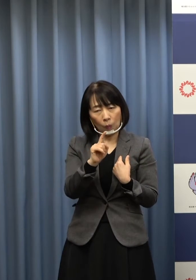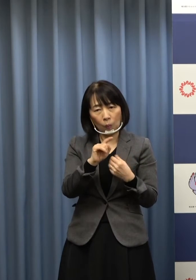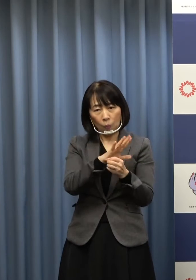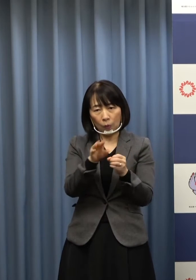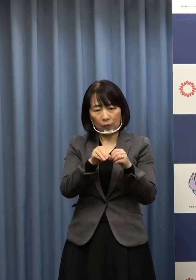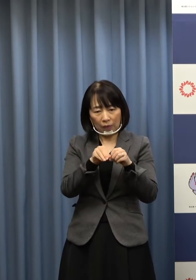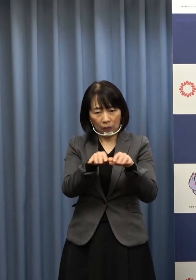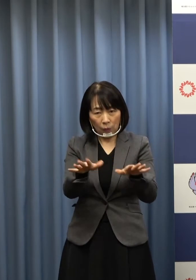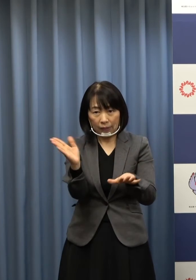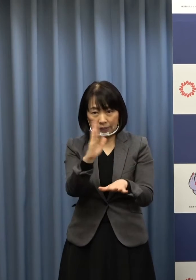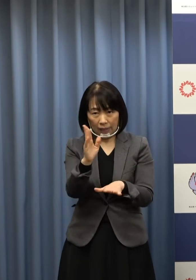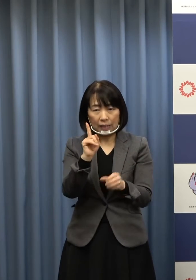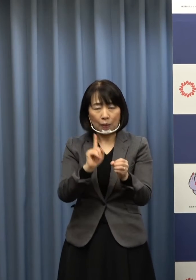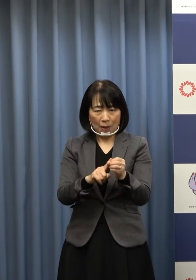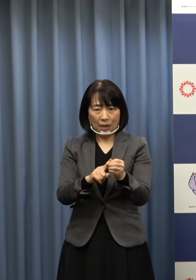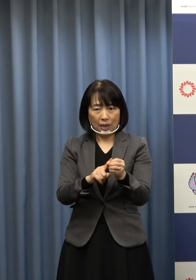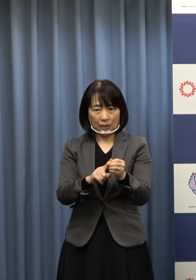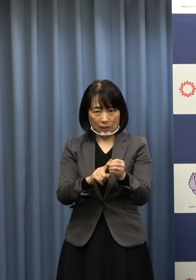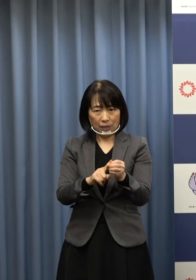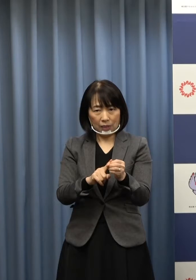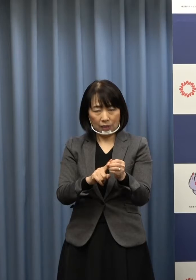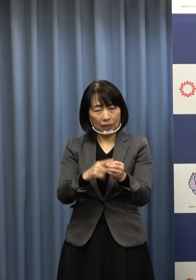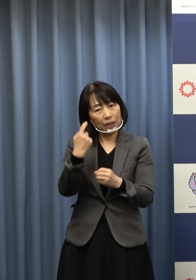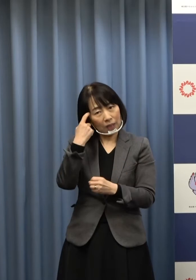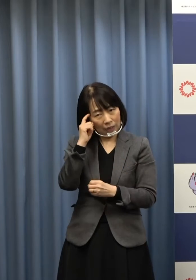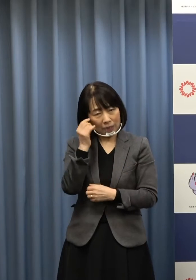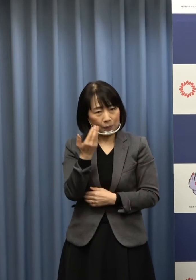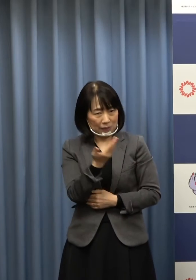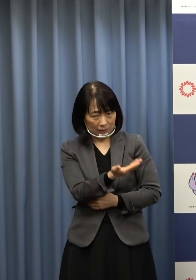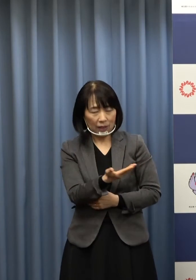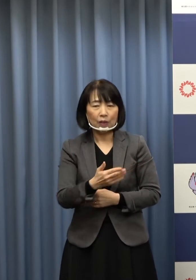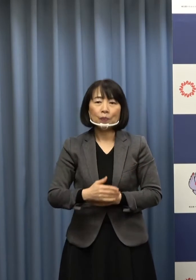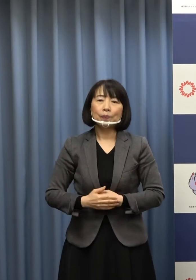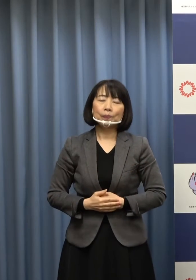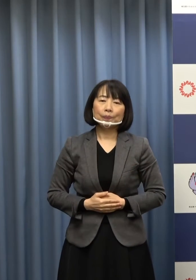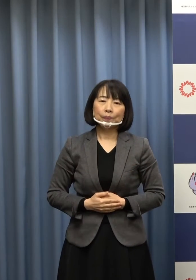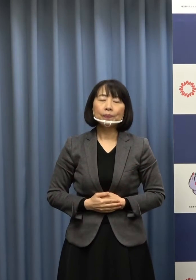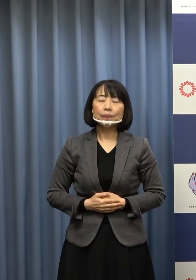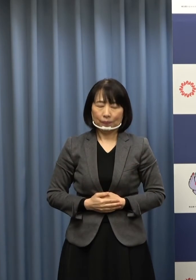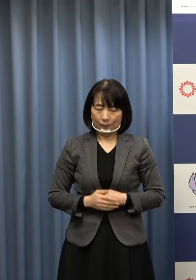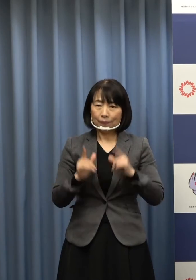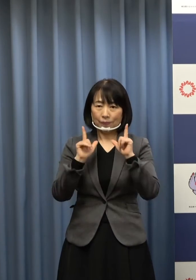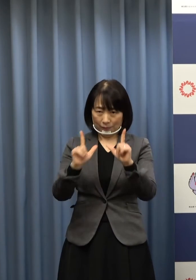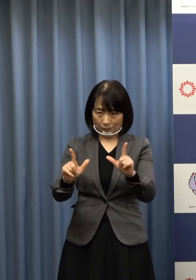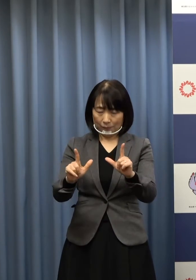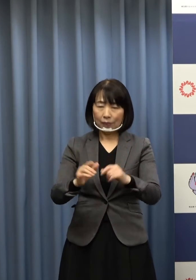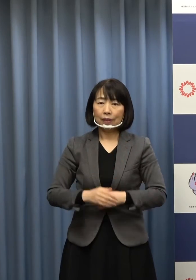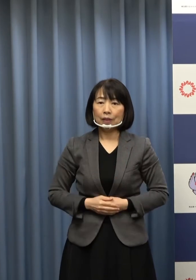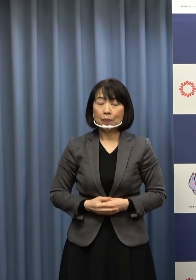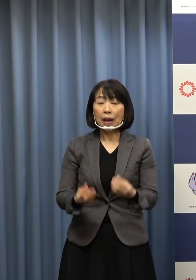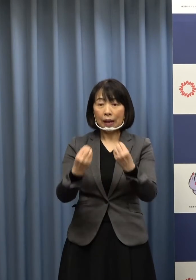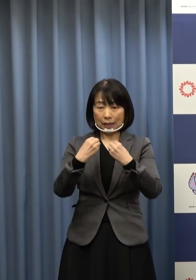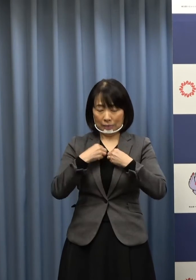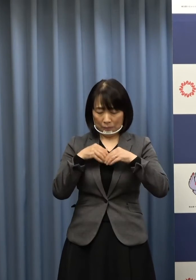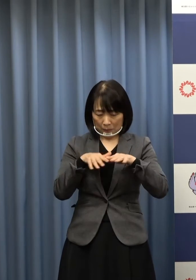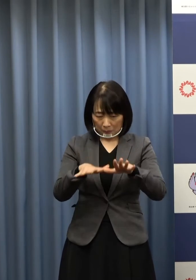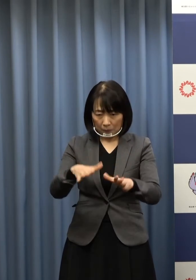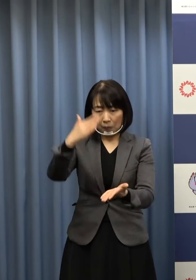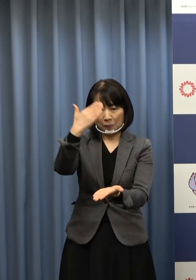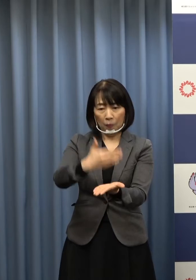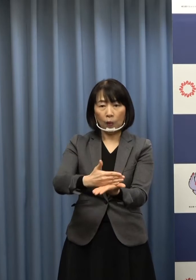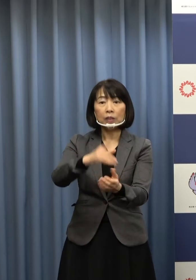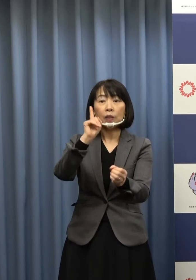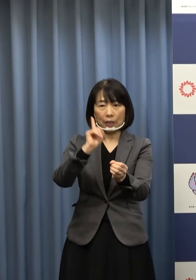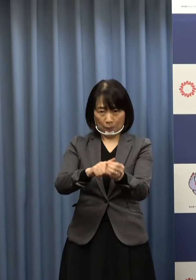請が必要になると思うんですが、ここら辺について知事の考えはどのように考えていますか。 感染拡大の防止のために我々はできる措置を全